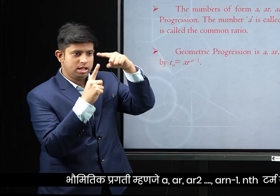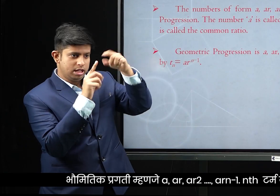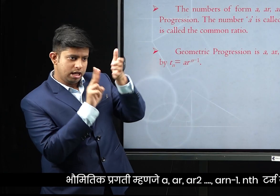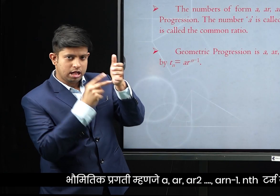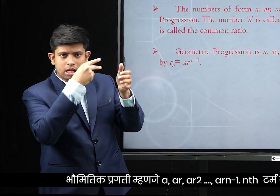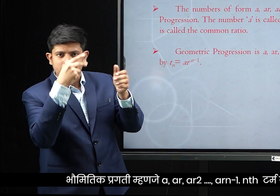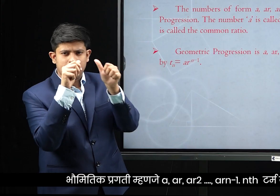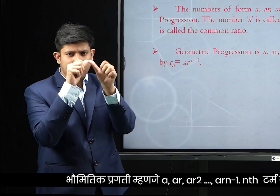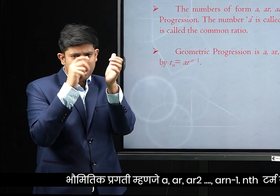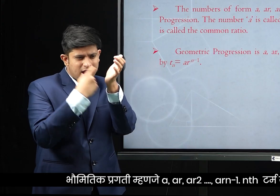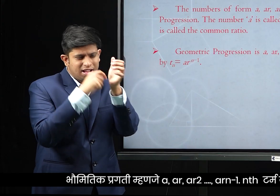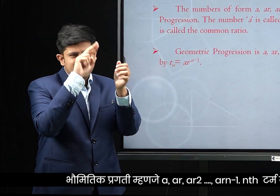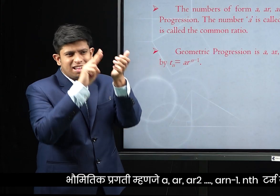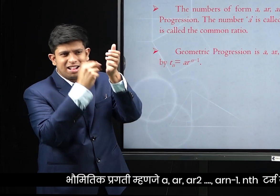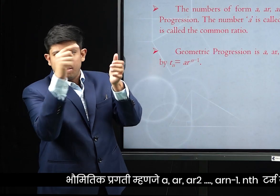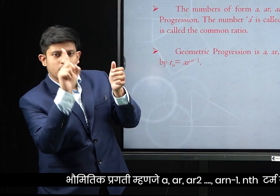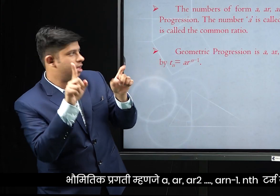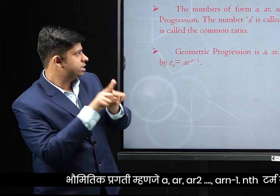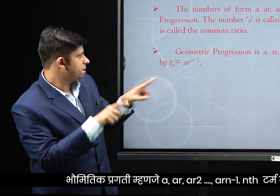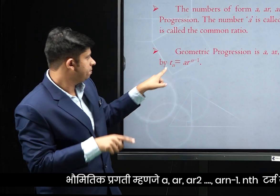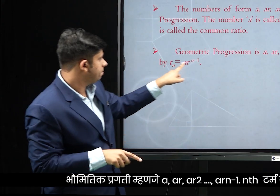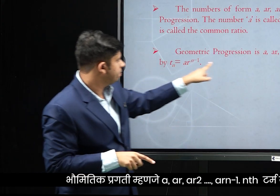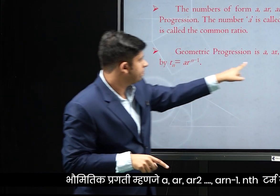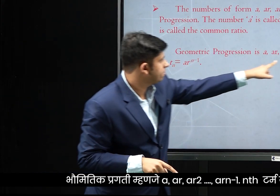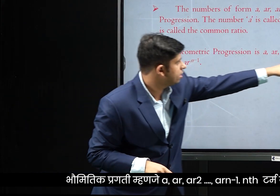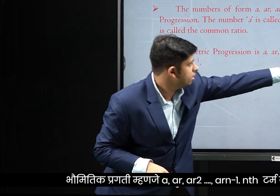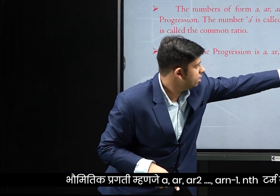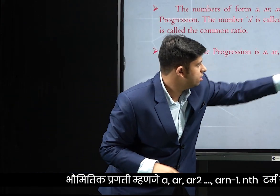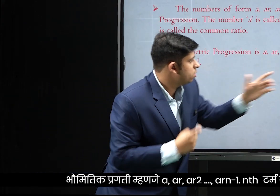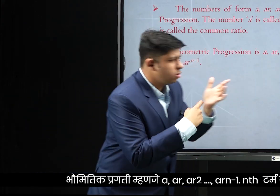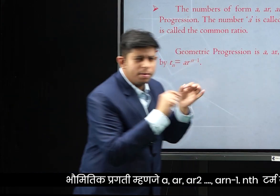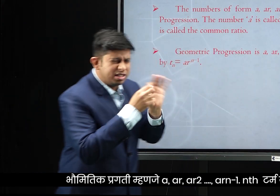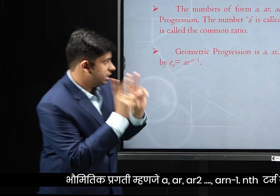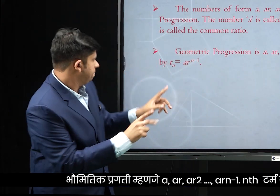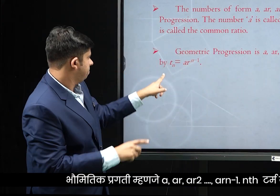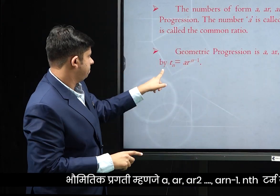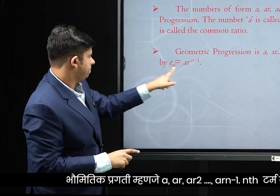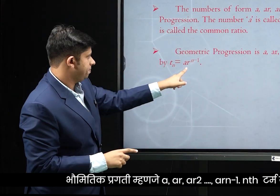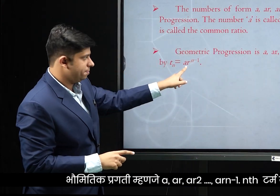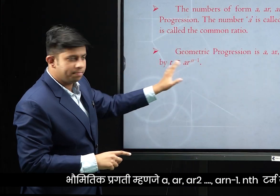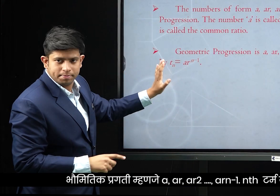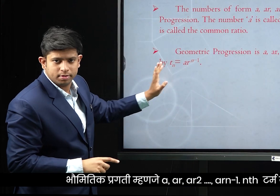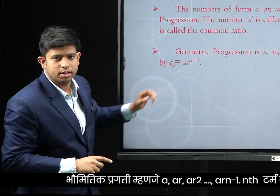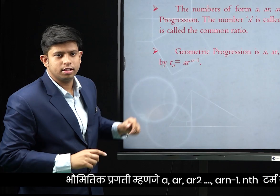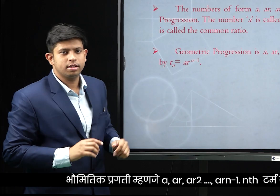nth टर्म याद्वारे दिली जाते. Tn इज इक्वल टू AR टू द पॉवर ऑफ n-1.